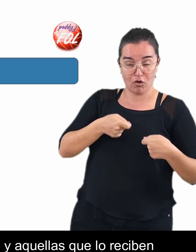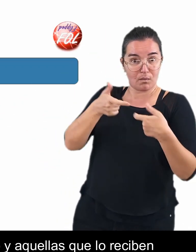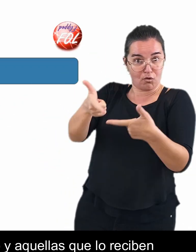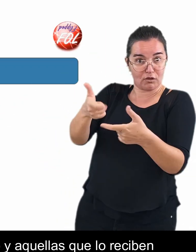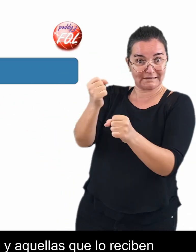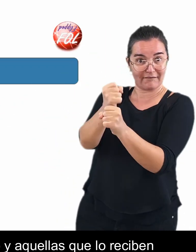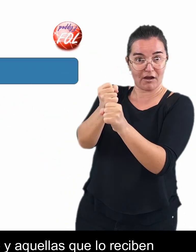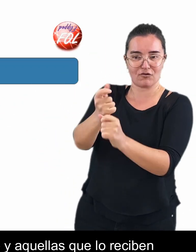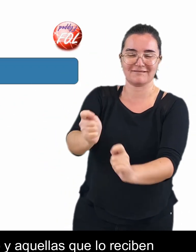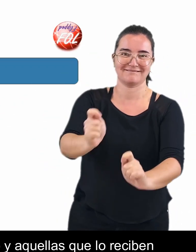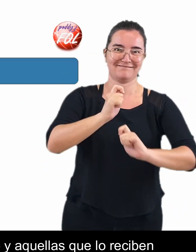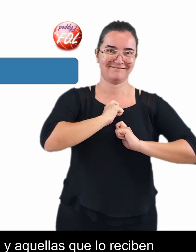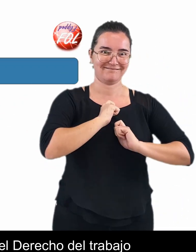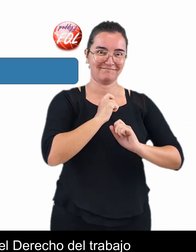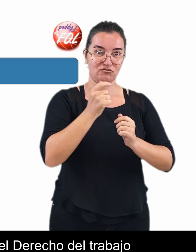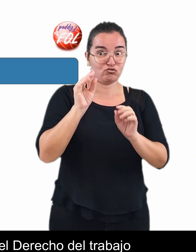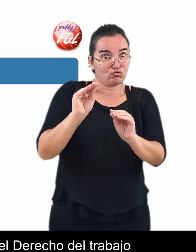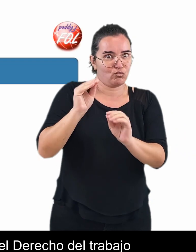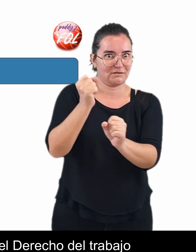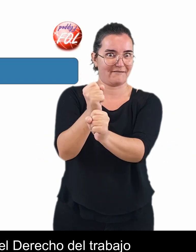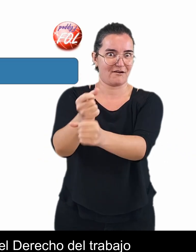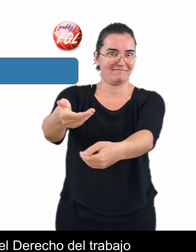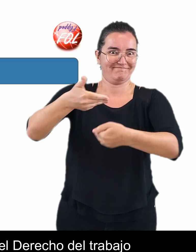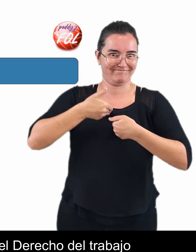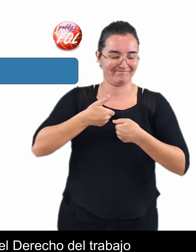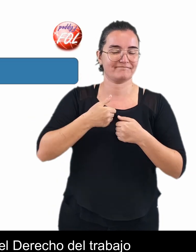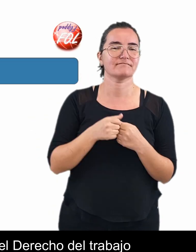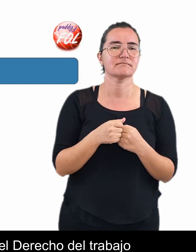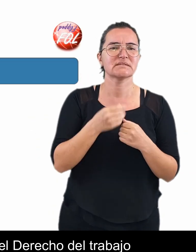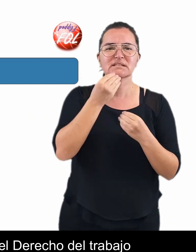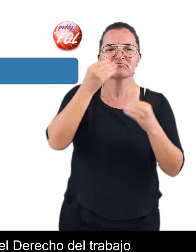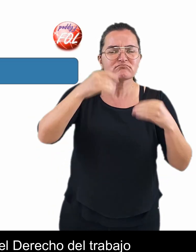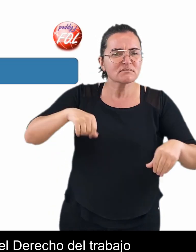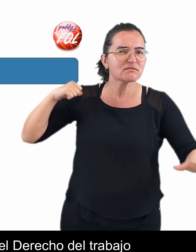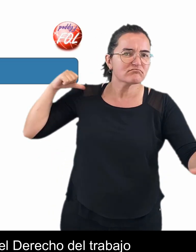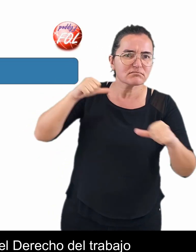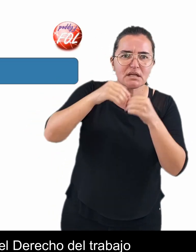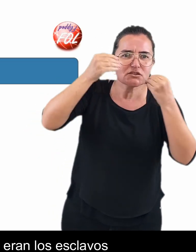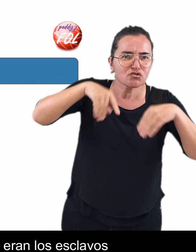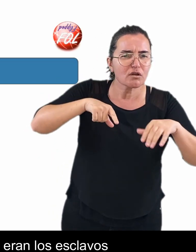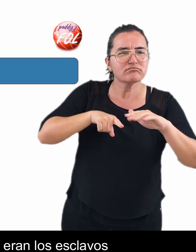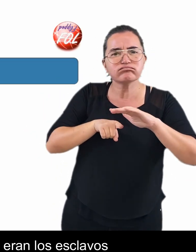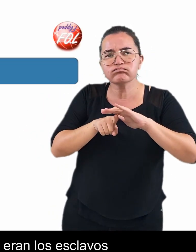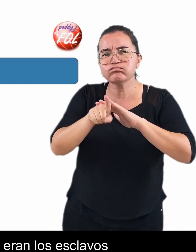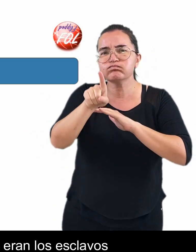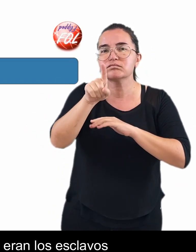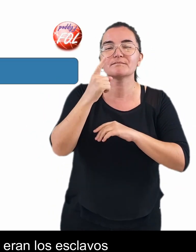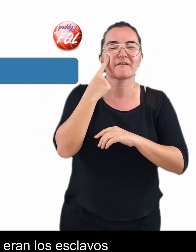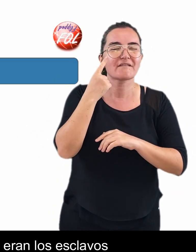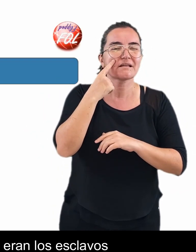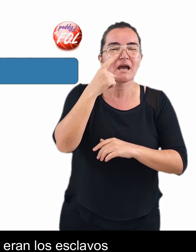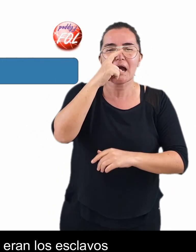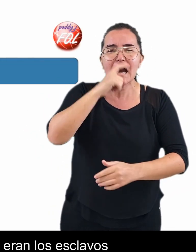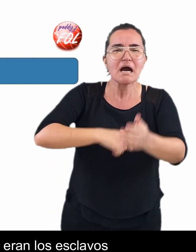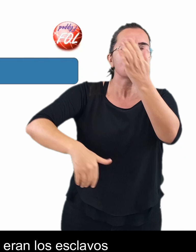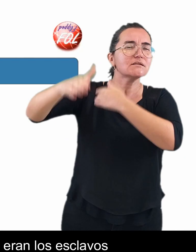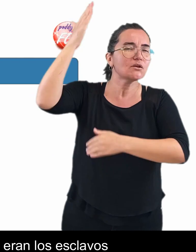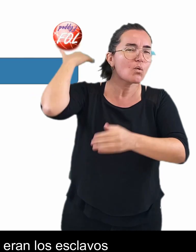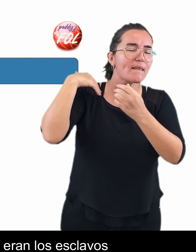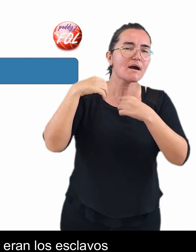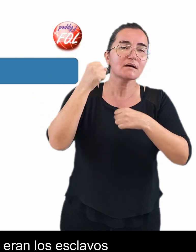trabajo y aquellas que lo reciben. Si analizamos la evolución histórica del derecho del trabajo, en la antigüedad